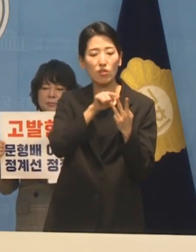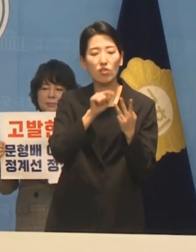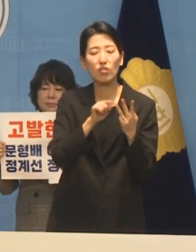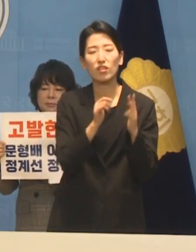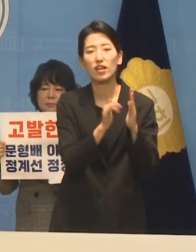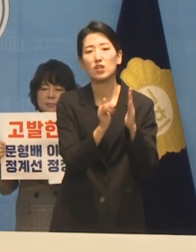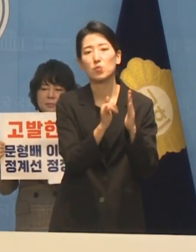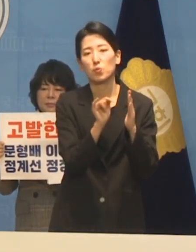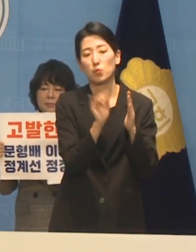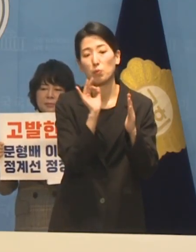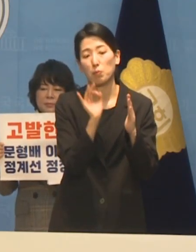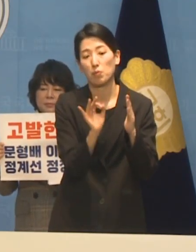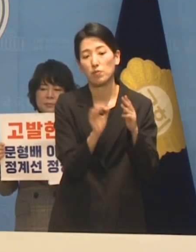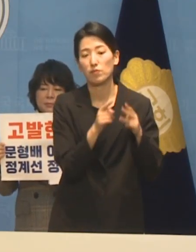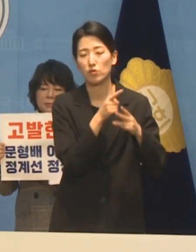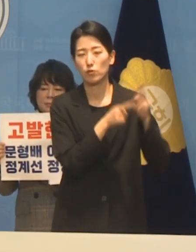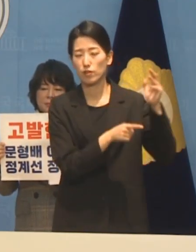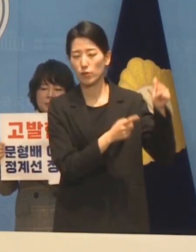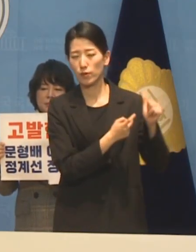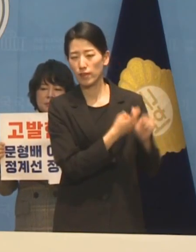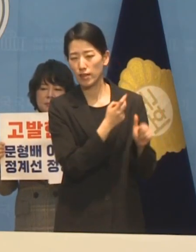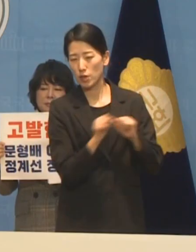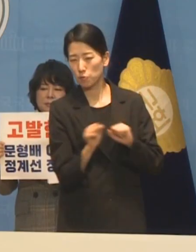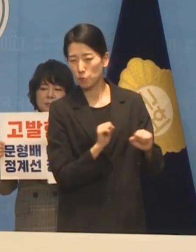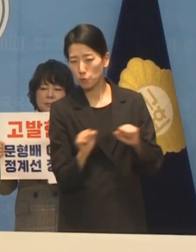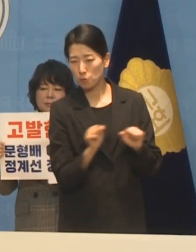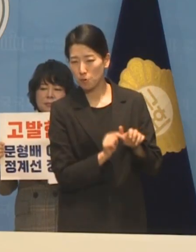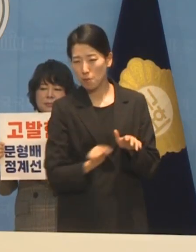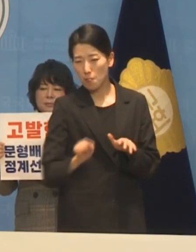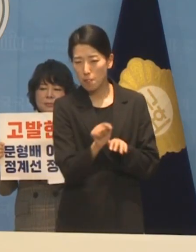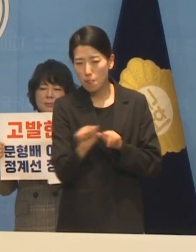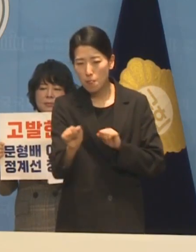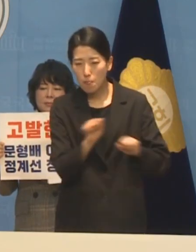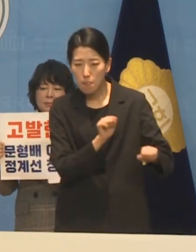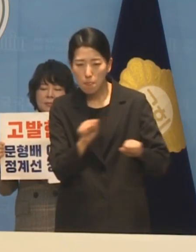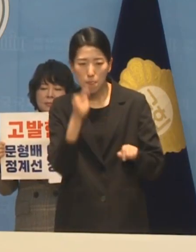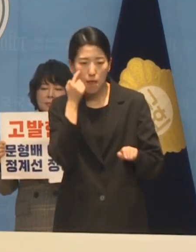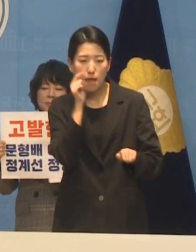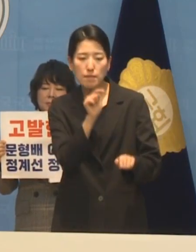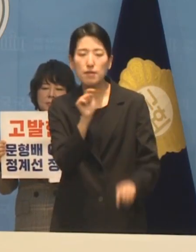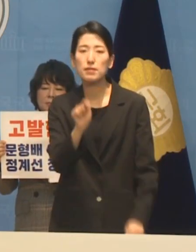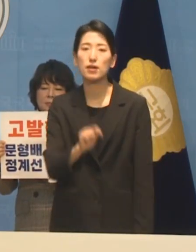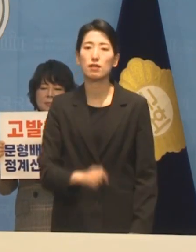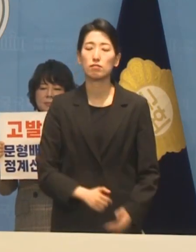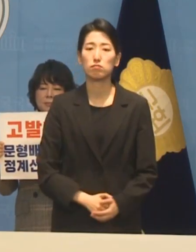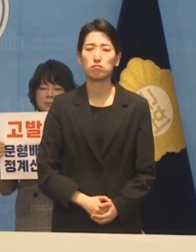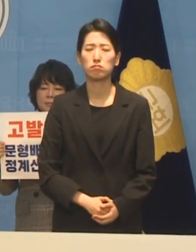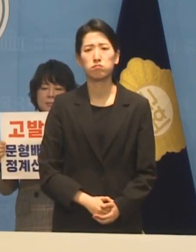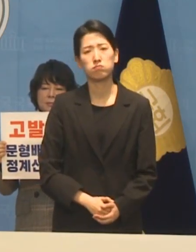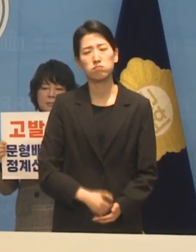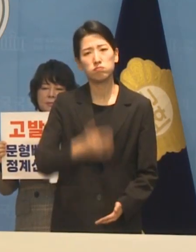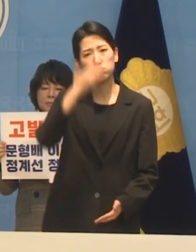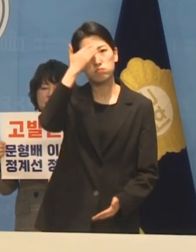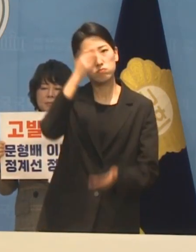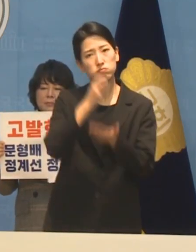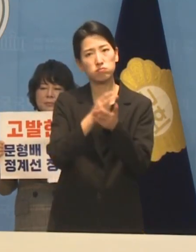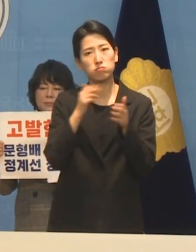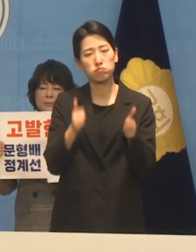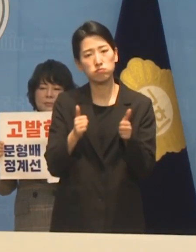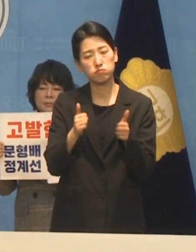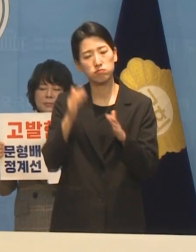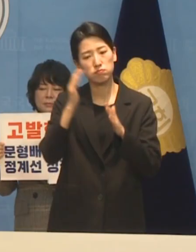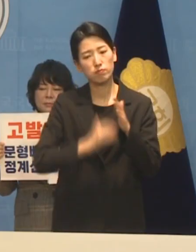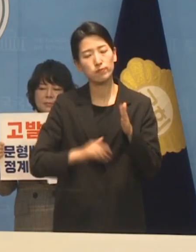또한 윤석열 대통령 탄핵운동의 선봉에 서서 활동한 것 또한 헌재 공정성 논란을